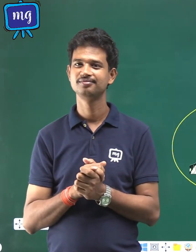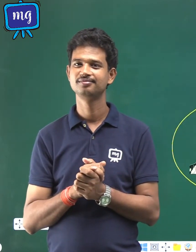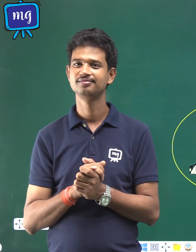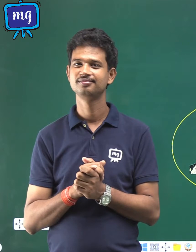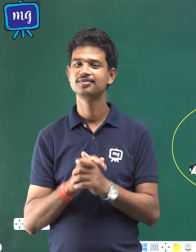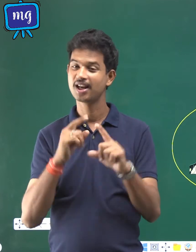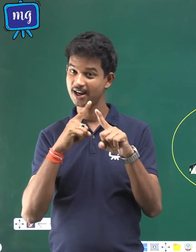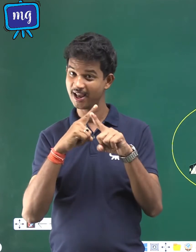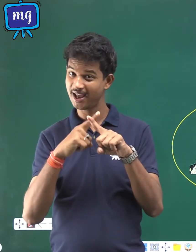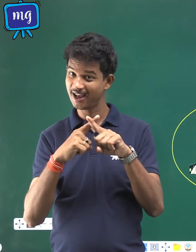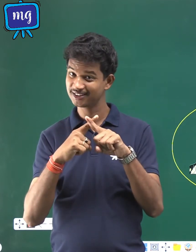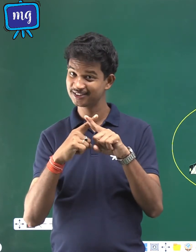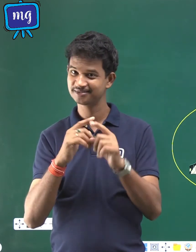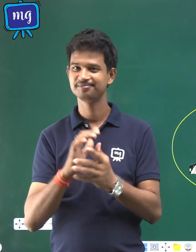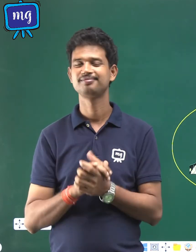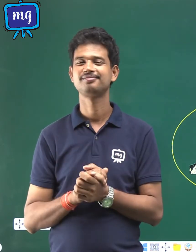X,